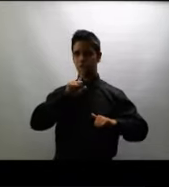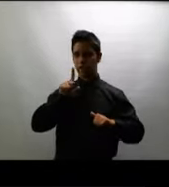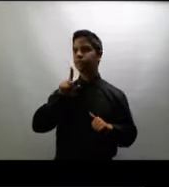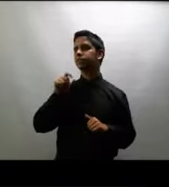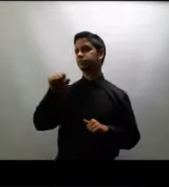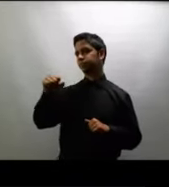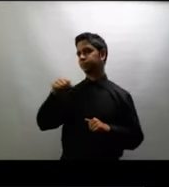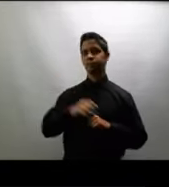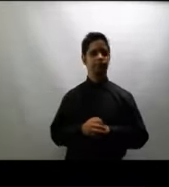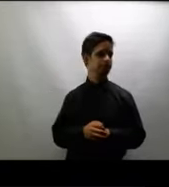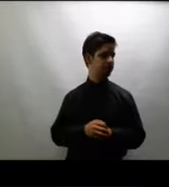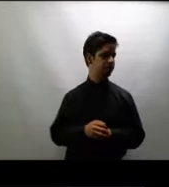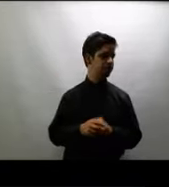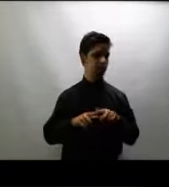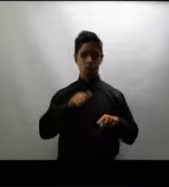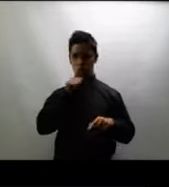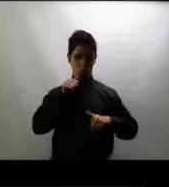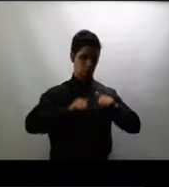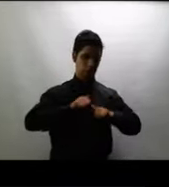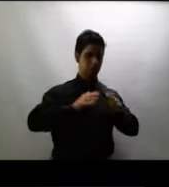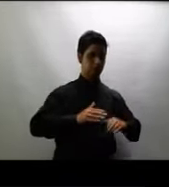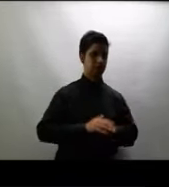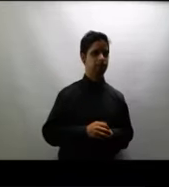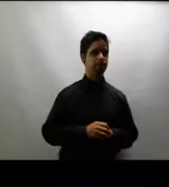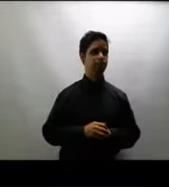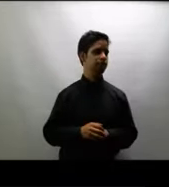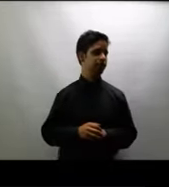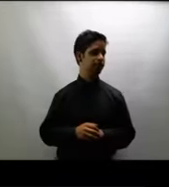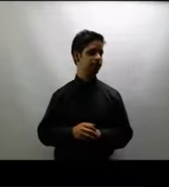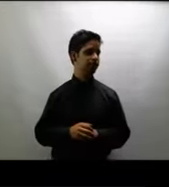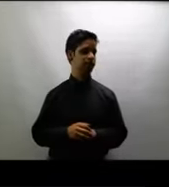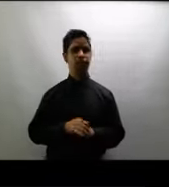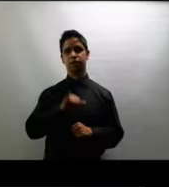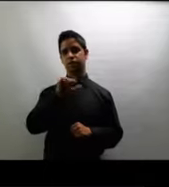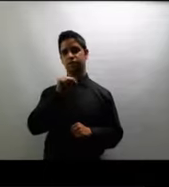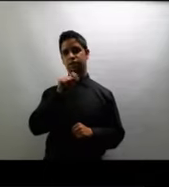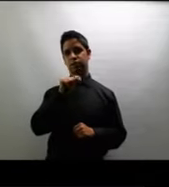También. Yo no, bueno, digo, no soy actriz, pero... Sí. No, histriónica eres. Así que... Histriónica sí, pero...